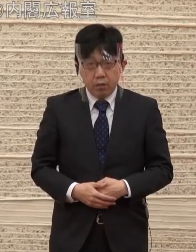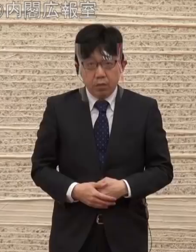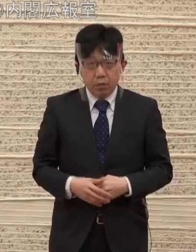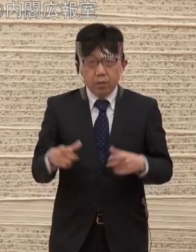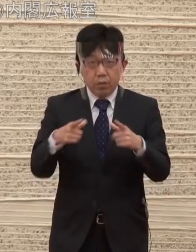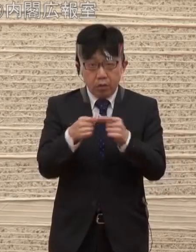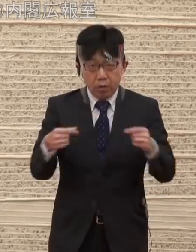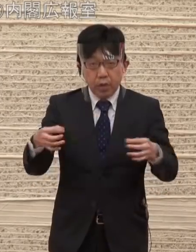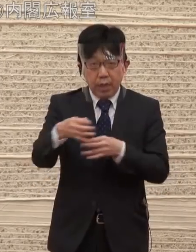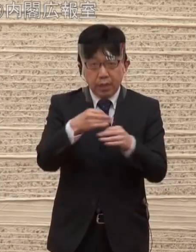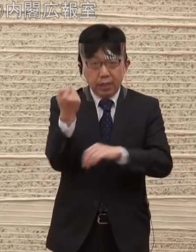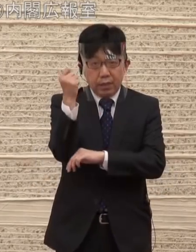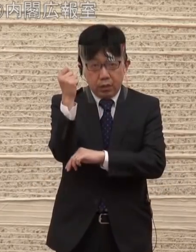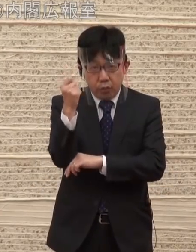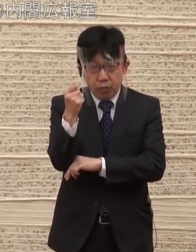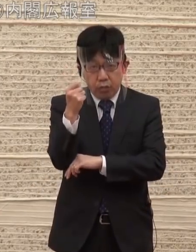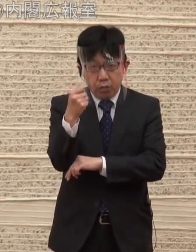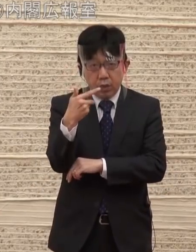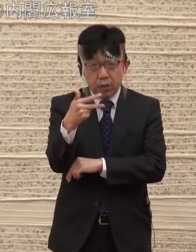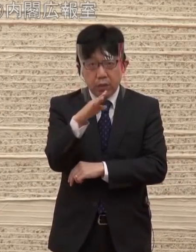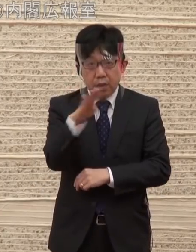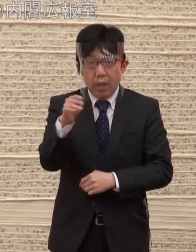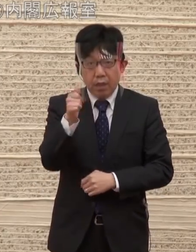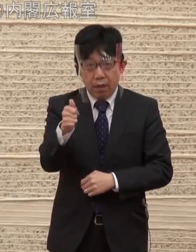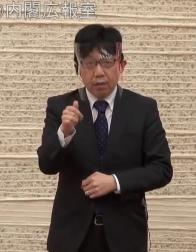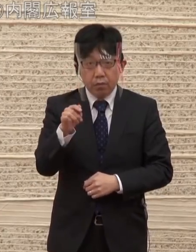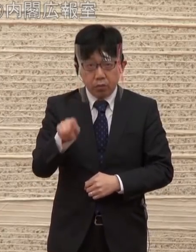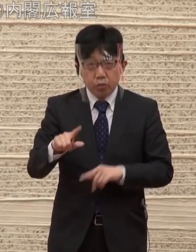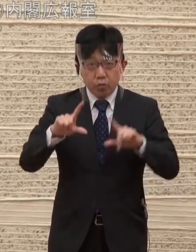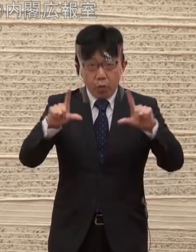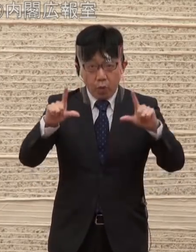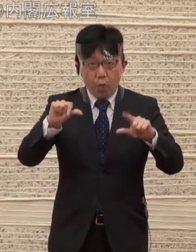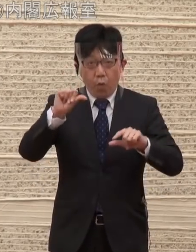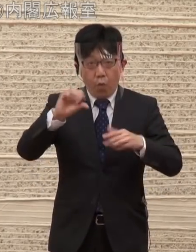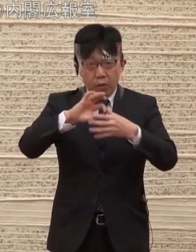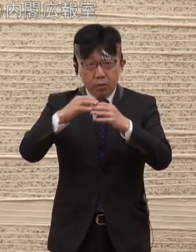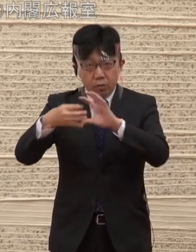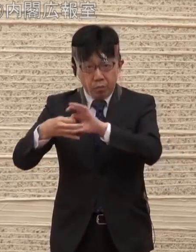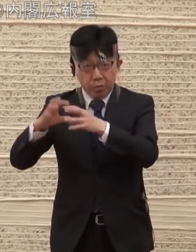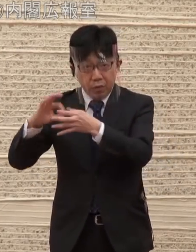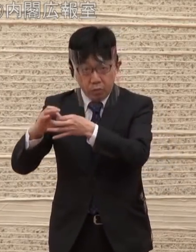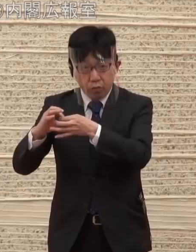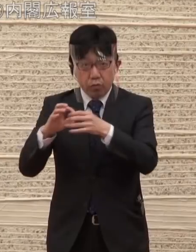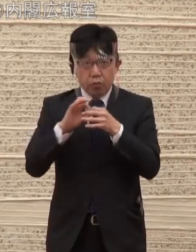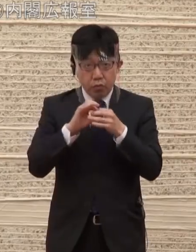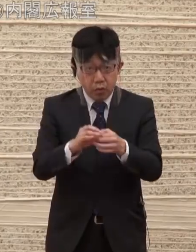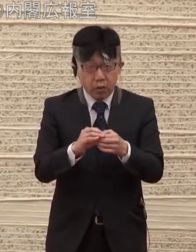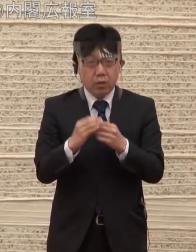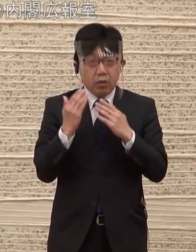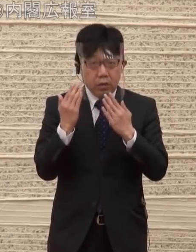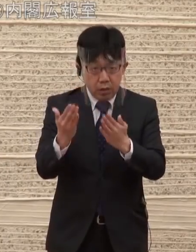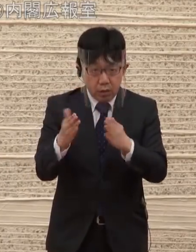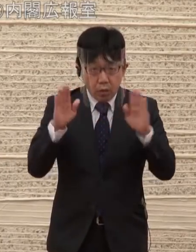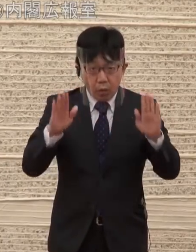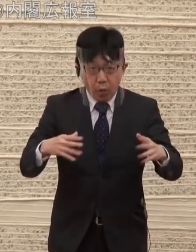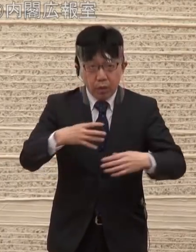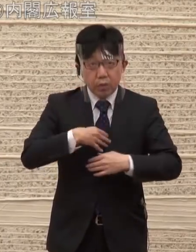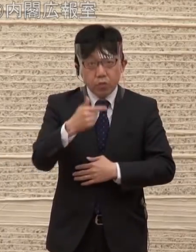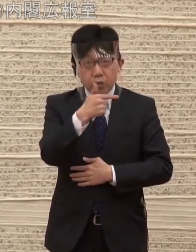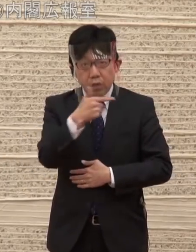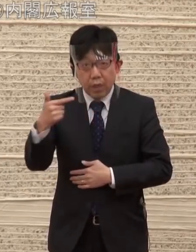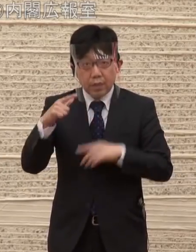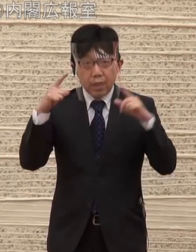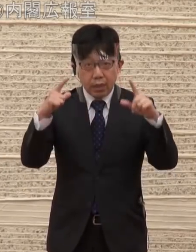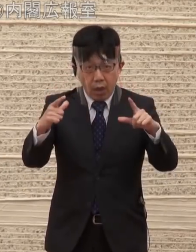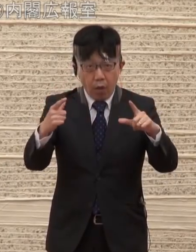日本経済新聞の重田ですあの東京りについてお伺いいたします本日緊急事態宣言の全面解除となりました